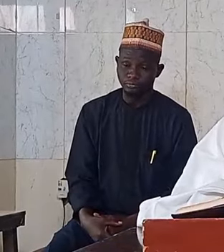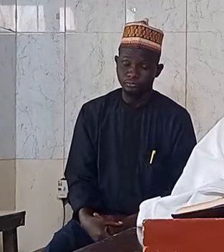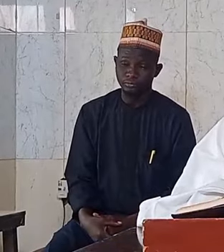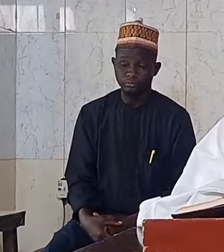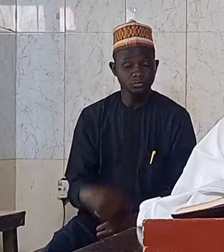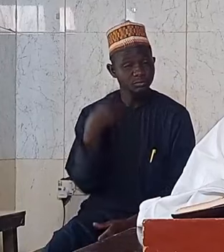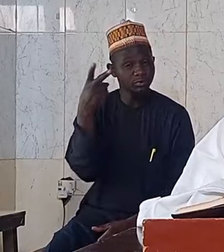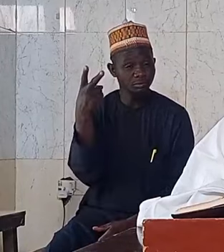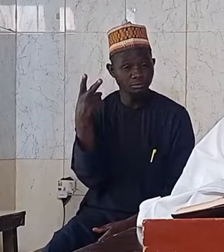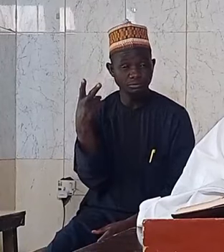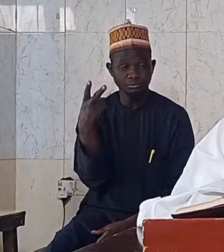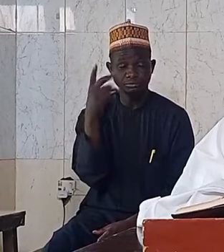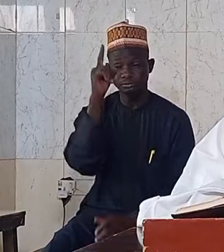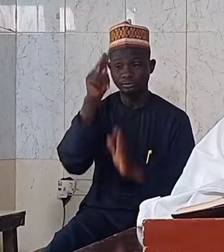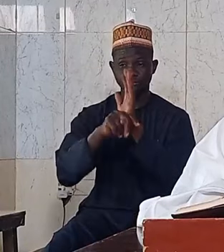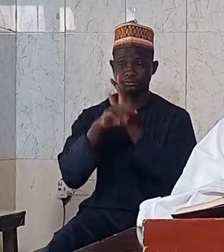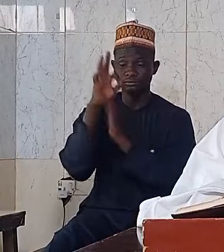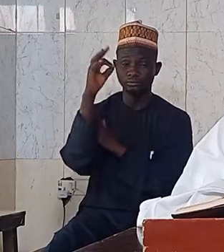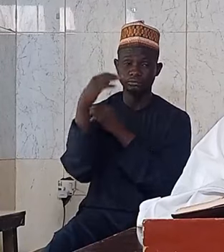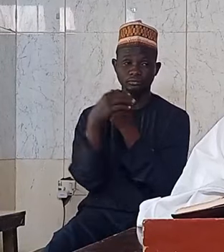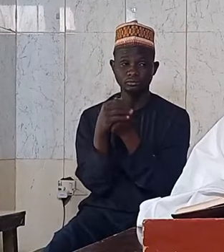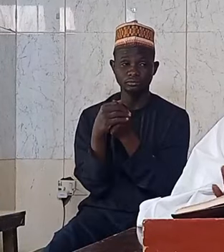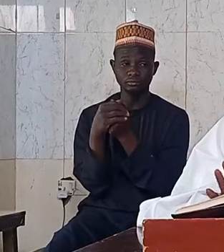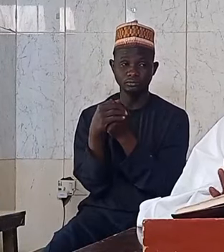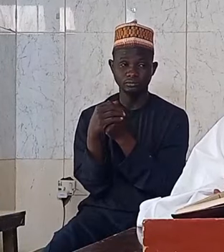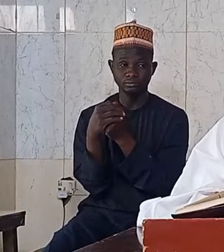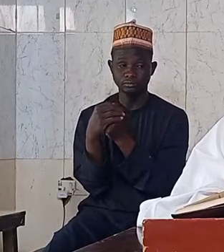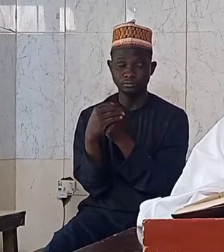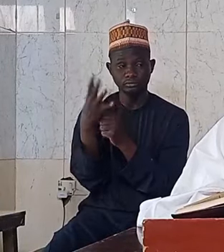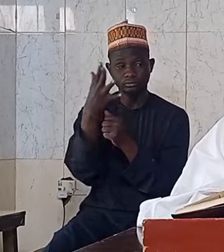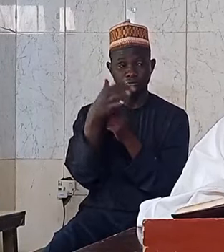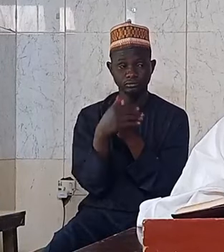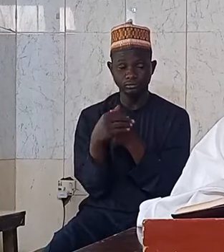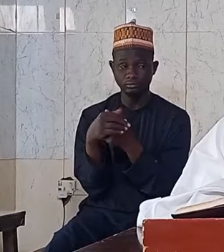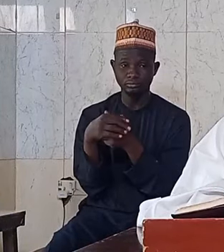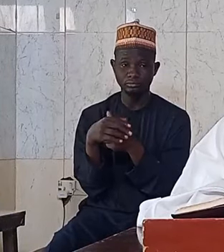kun ga tauhidi ko ba ku hango tauhidin a cikin nan ba